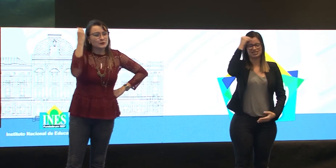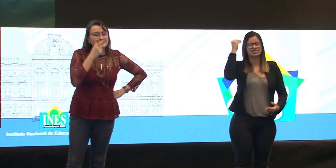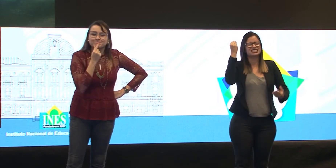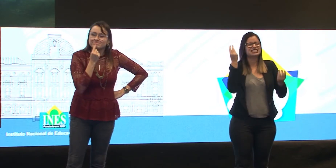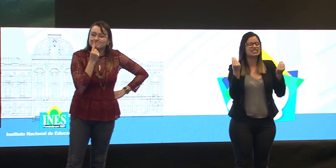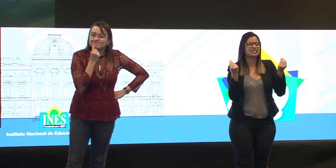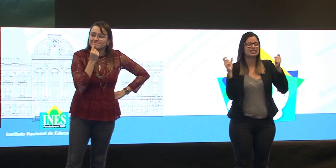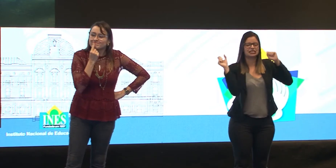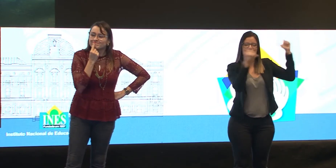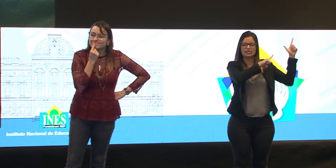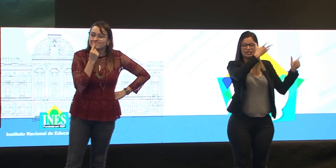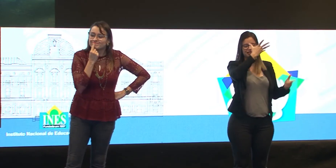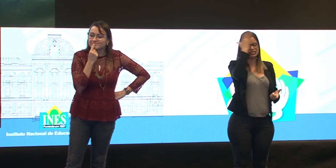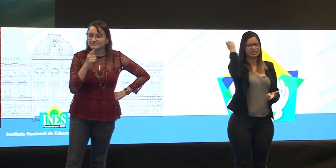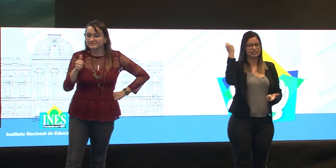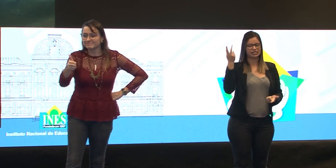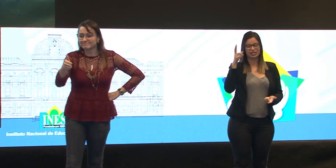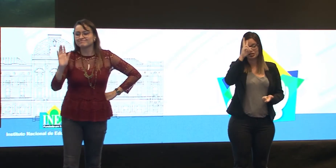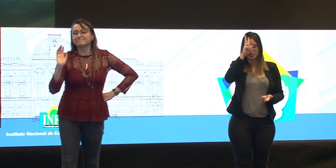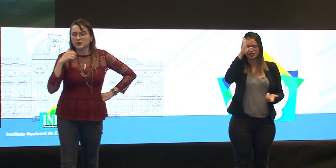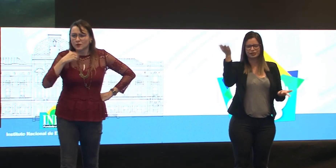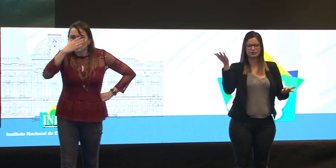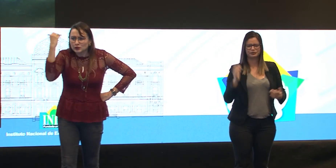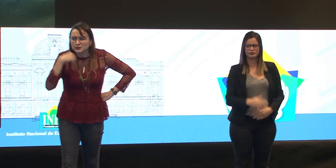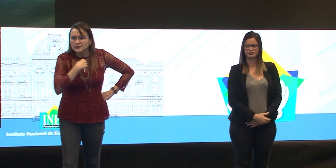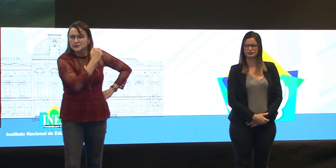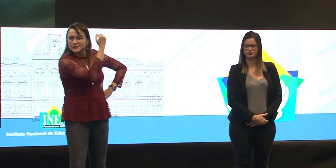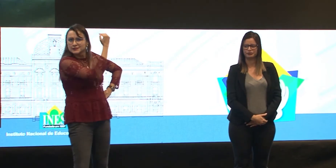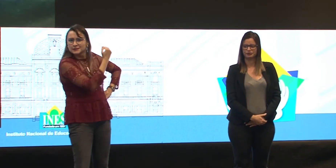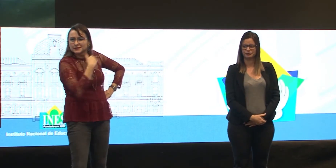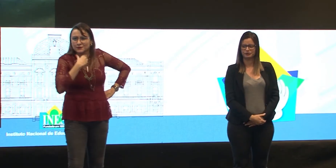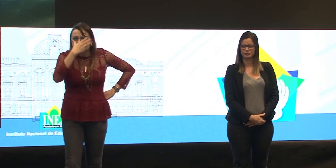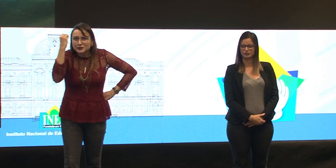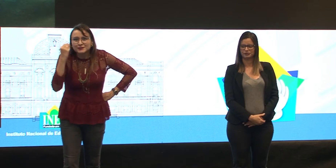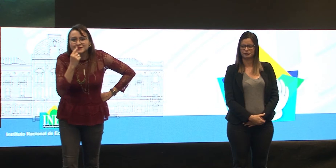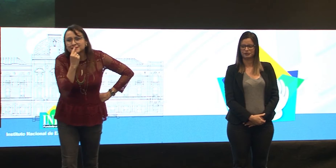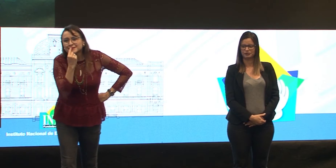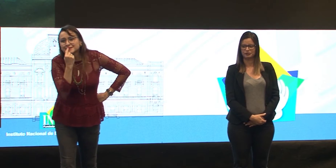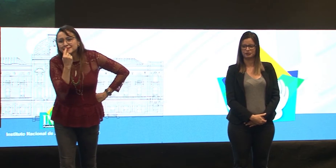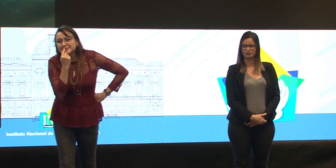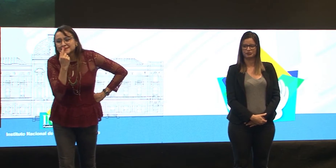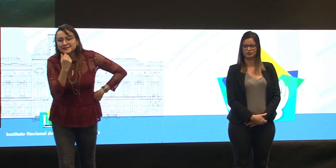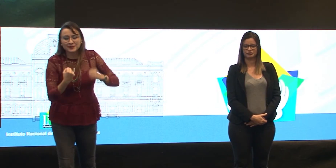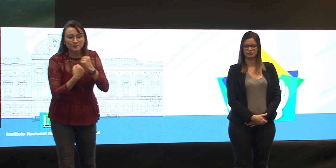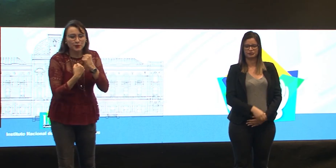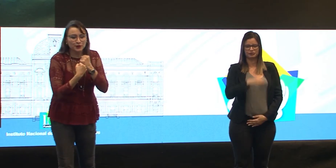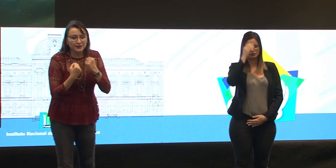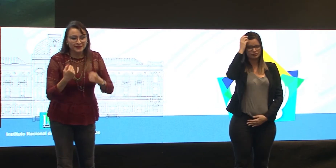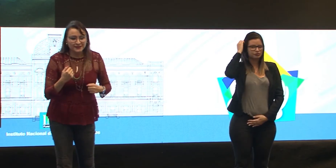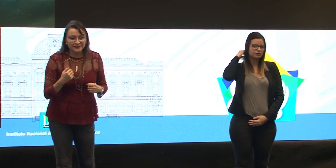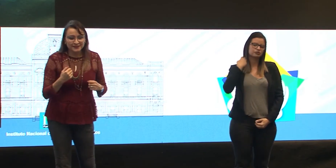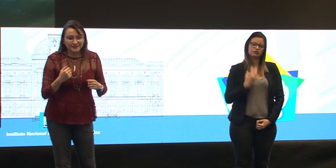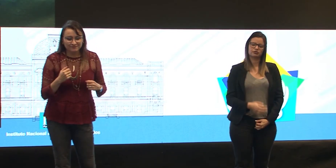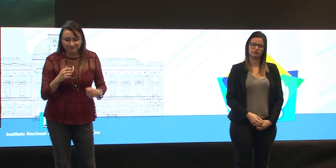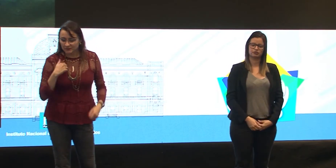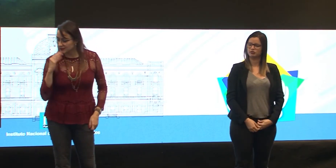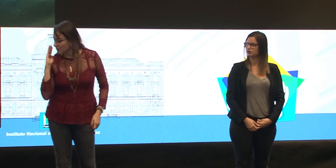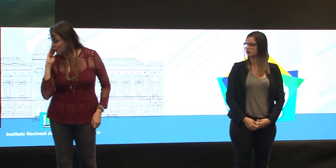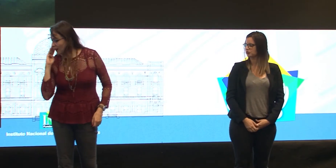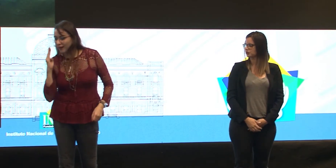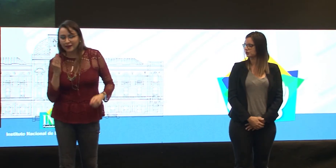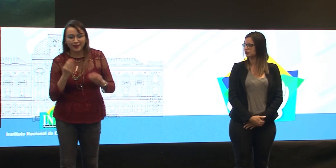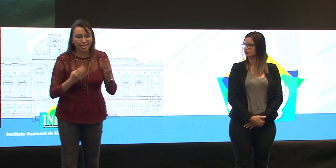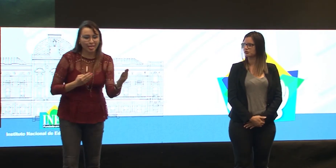Eu precisava dele porque ele é meu apoio, né? Ele é meu suporte para a palestra. Não tem como vocês transmitirem, por